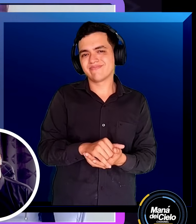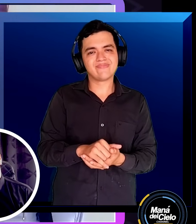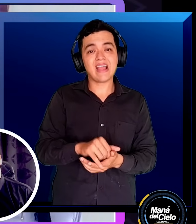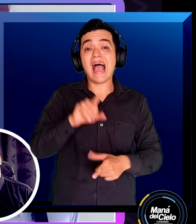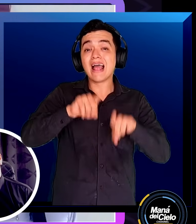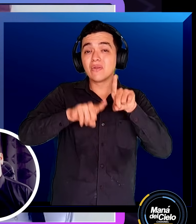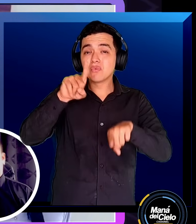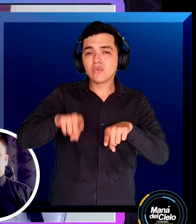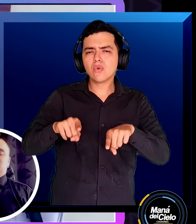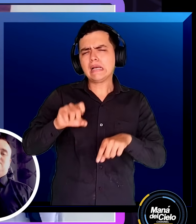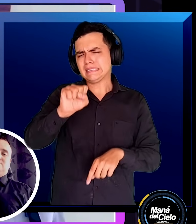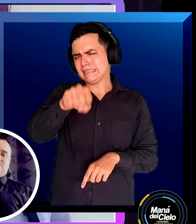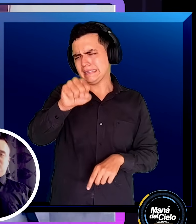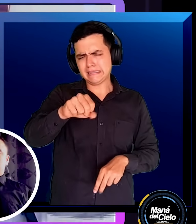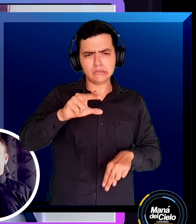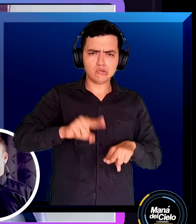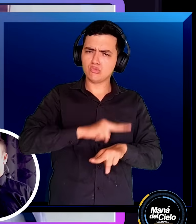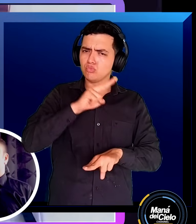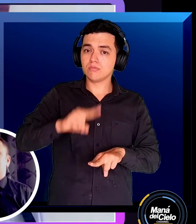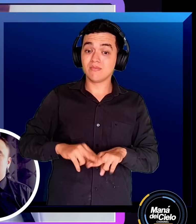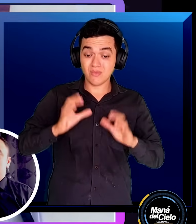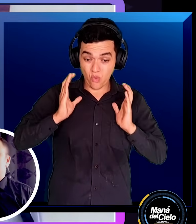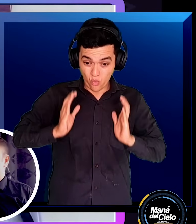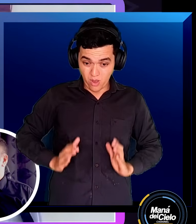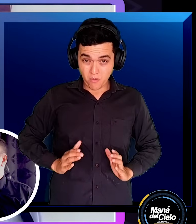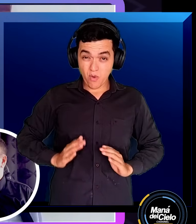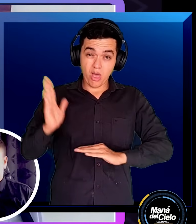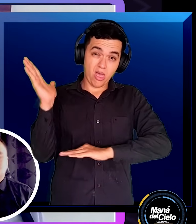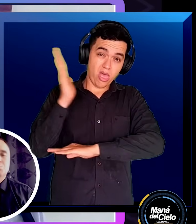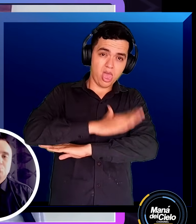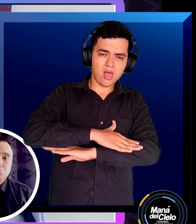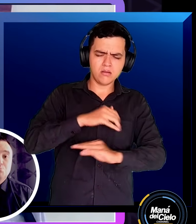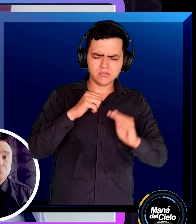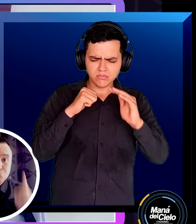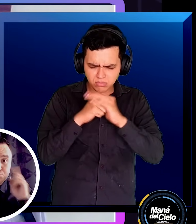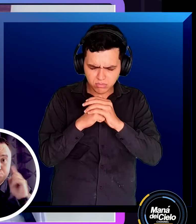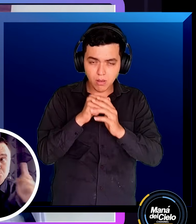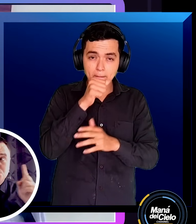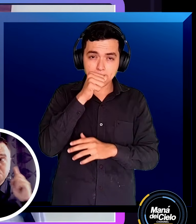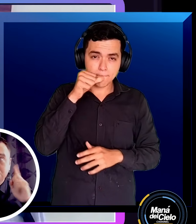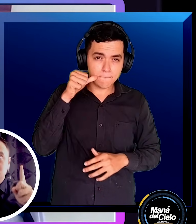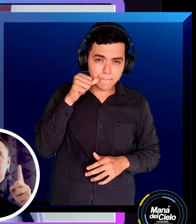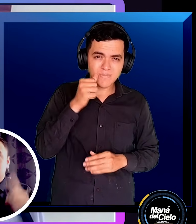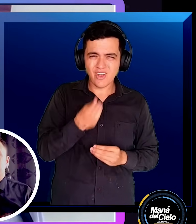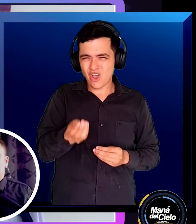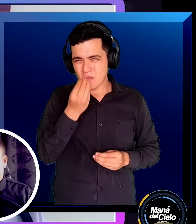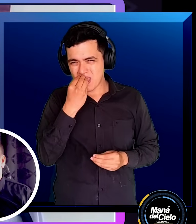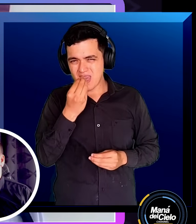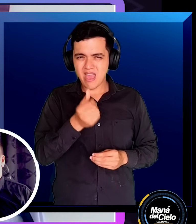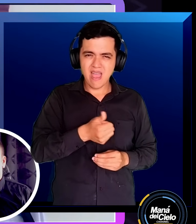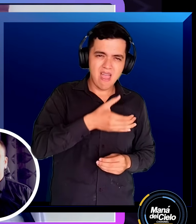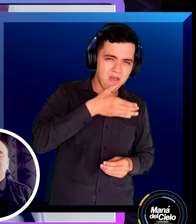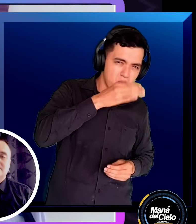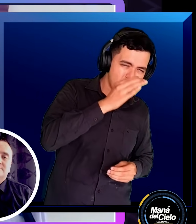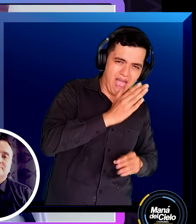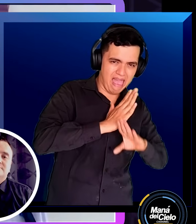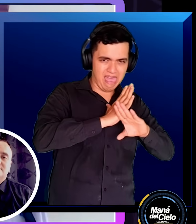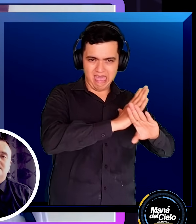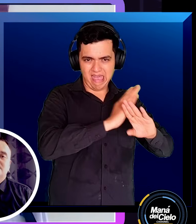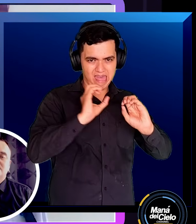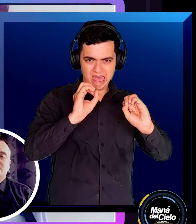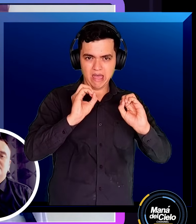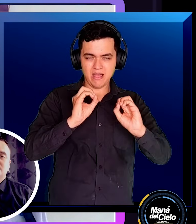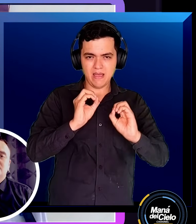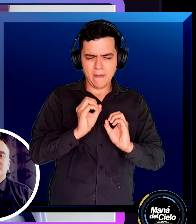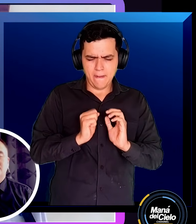sus manos y dígale: Señor, háblanos esta mañana. Bendito Dios y Padre Celestial, Dios Todopoderoso, te damos gracias, Señor,